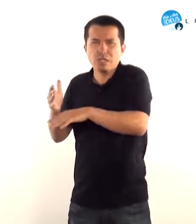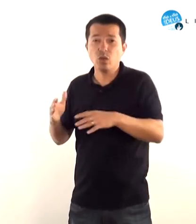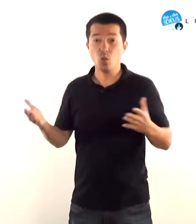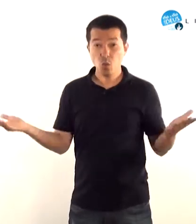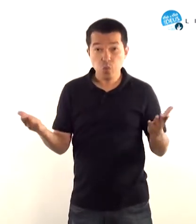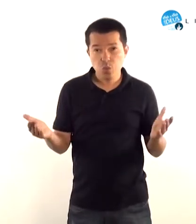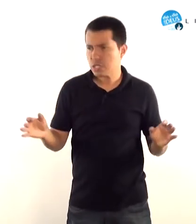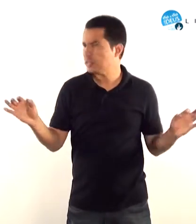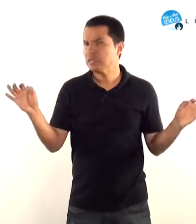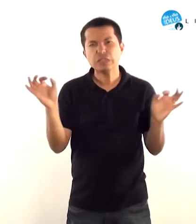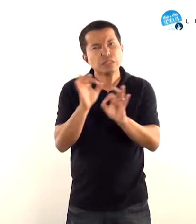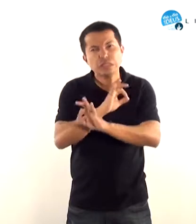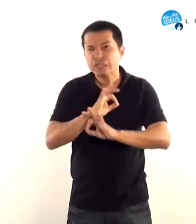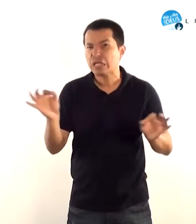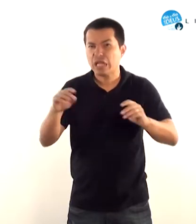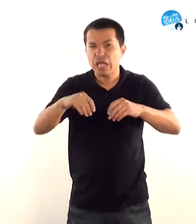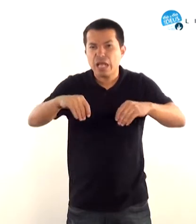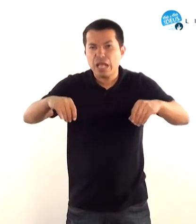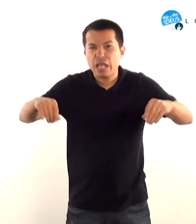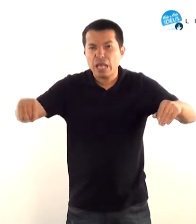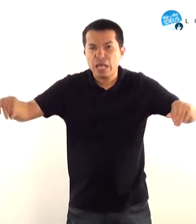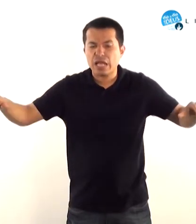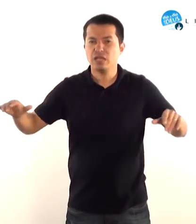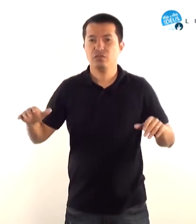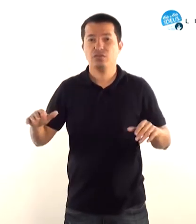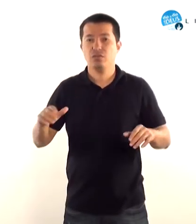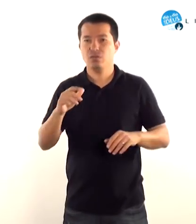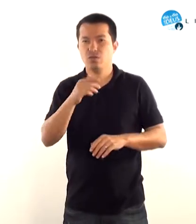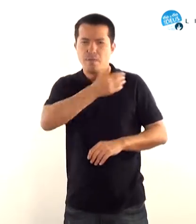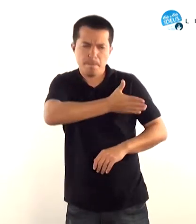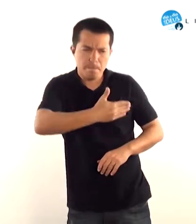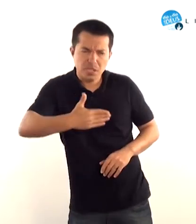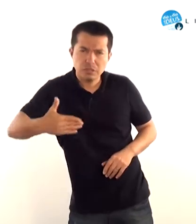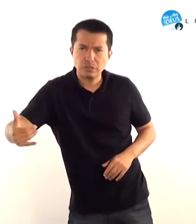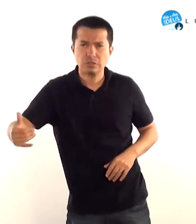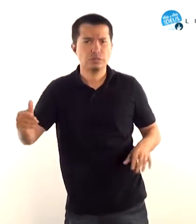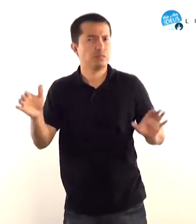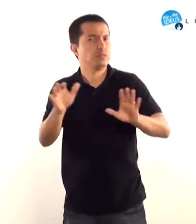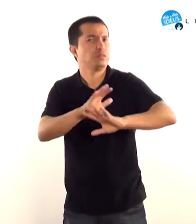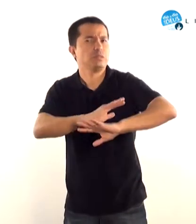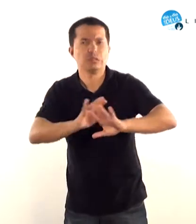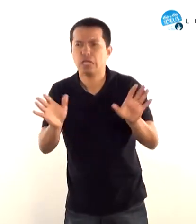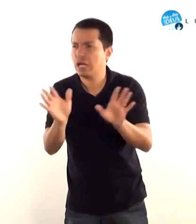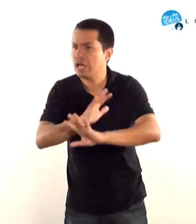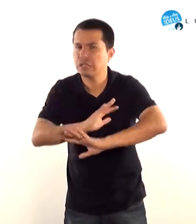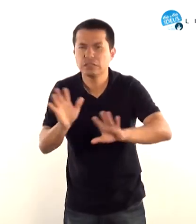Deus deixou aquilo como uma marca para a história. Nem peixe tem naquele mar.